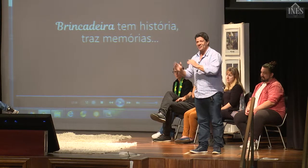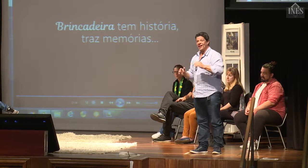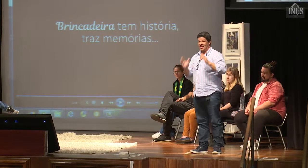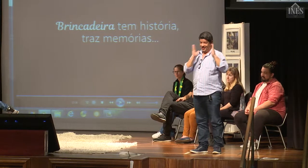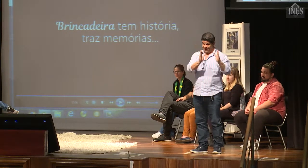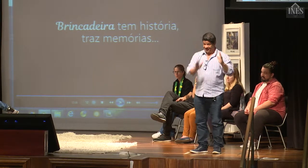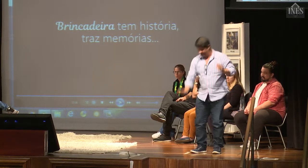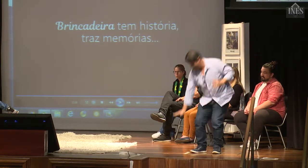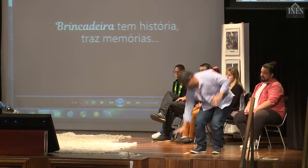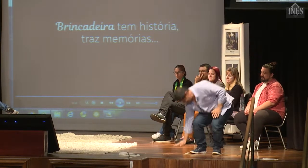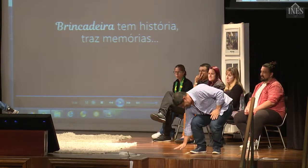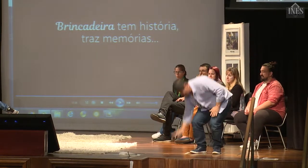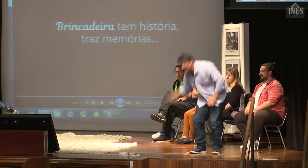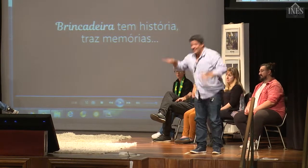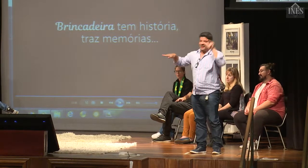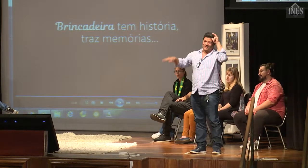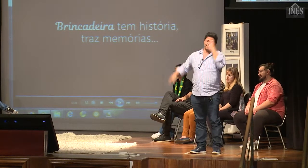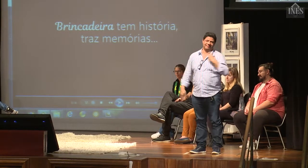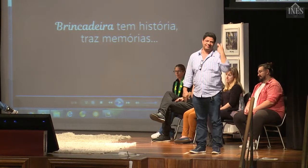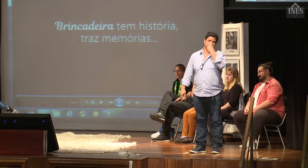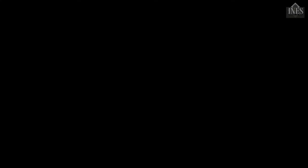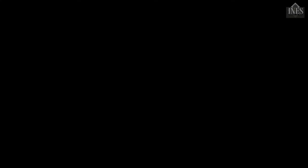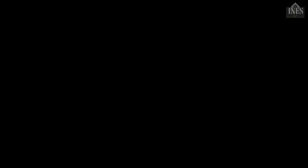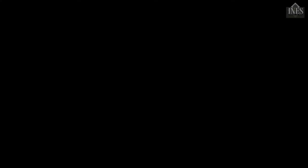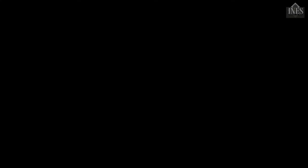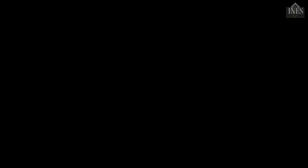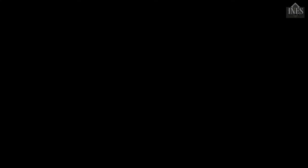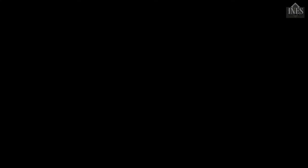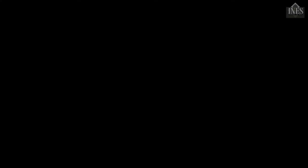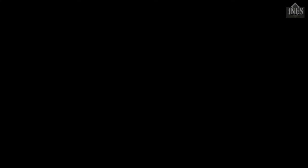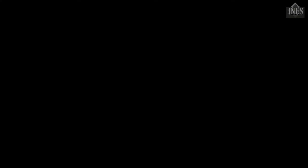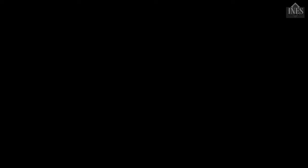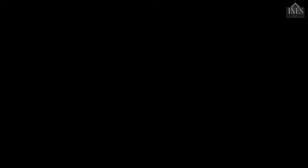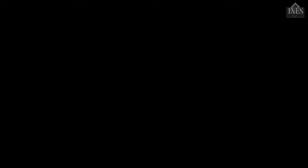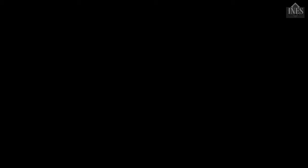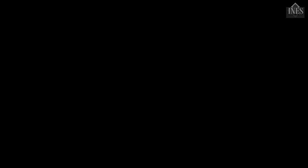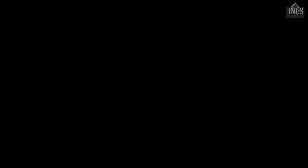lá e depois fiquei muitos anos lá. E, assim, oralizei no Inozel.